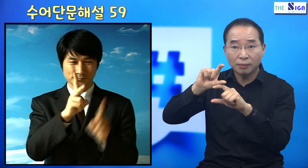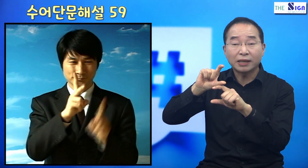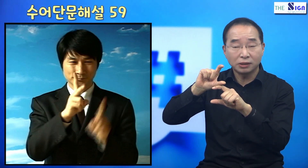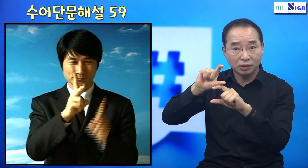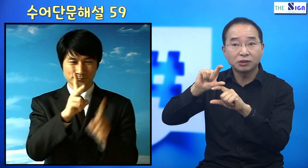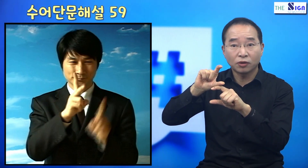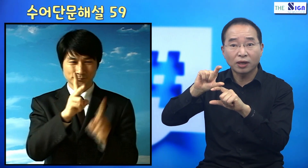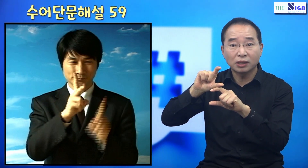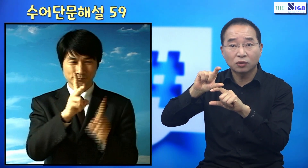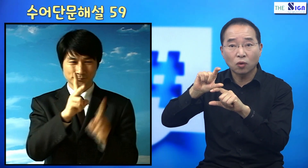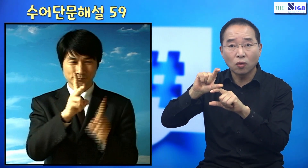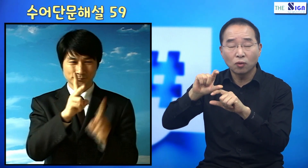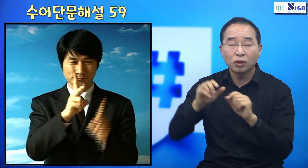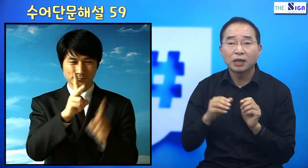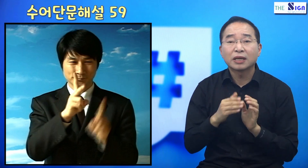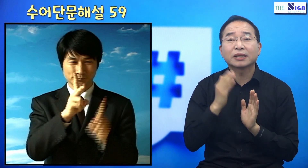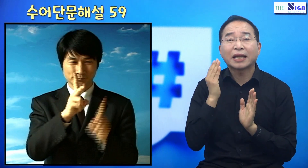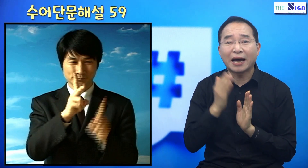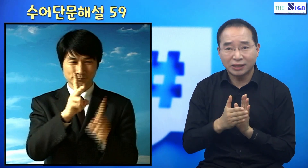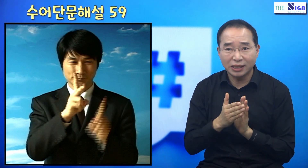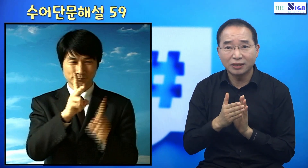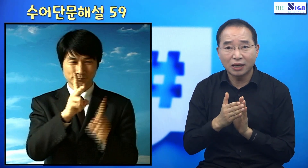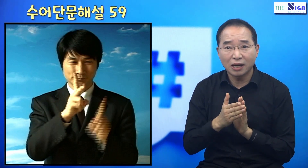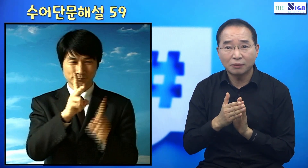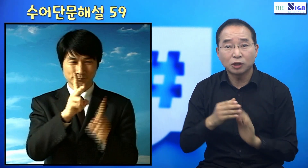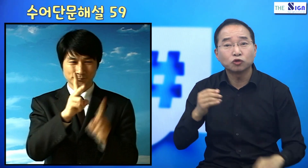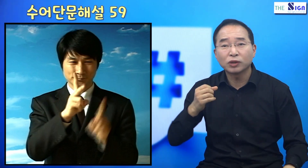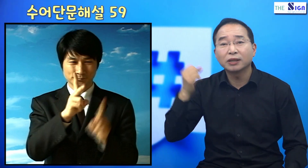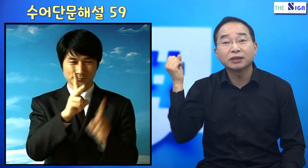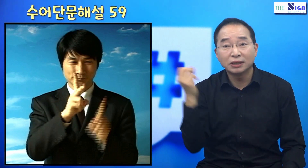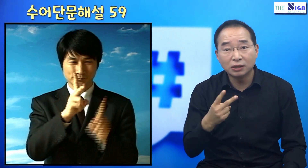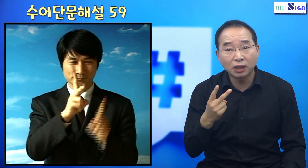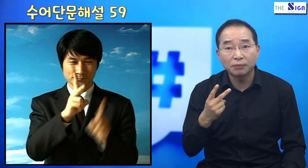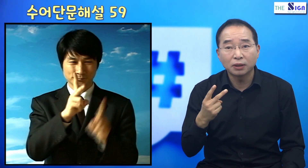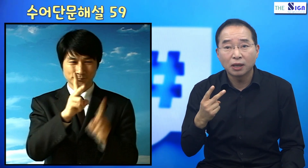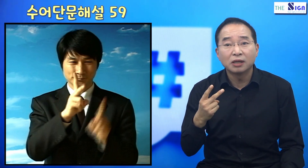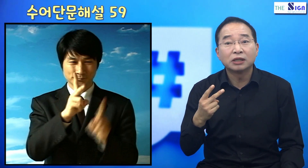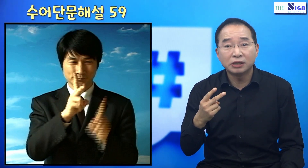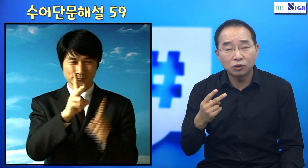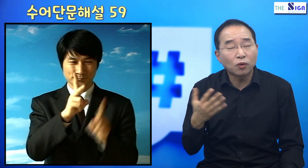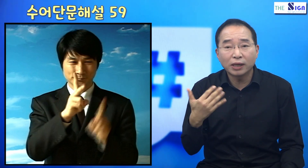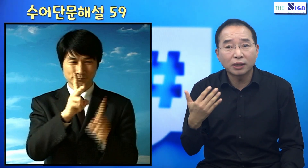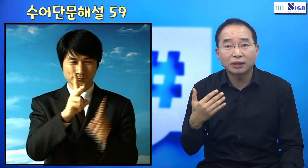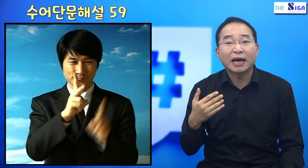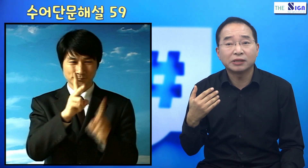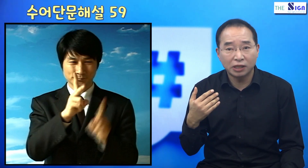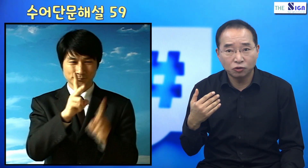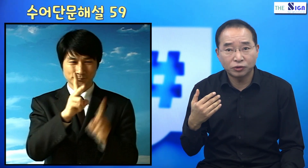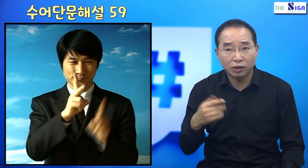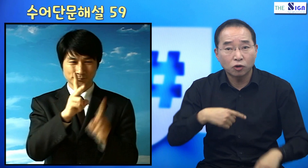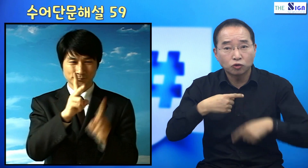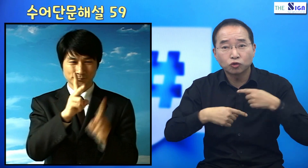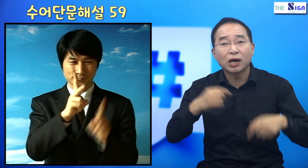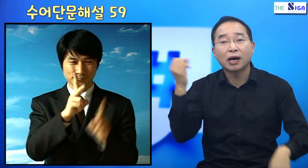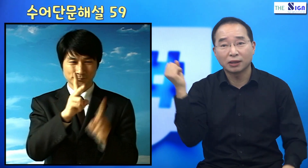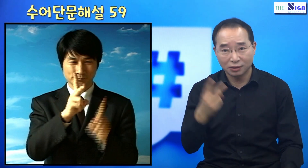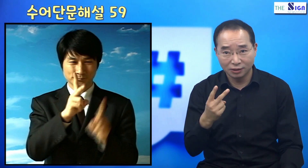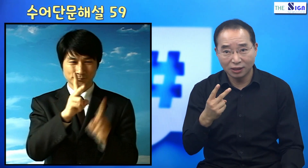걸 해서 많이 쓰는 경향이 있고, 다시 한다 수화를 이렇게 하면 그리고가 아니라 다시